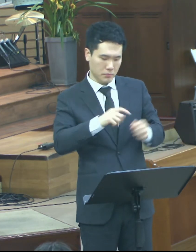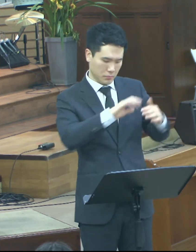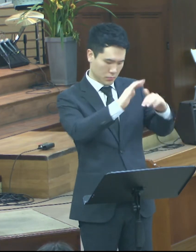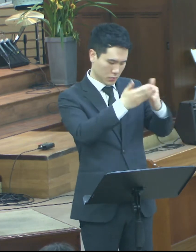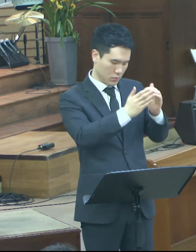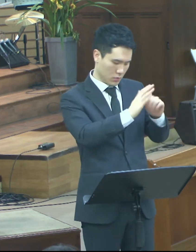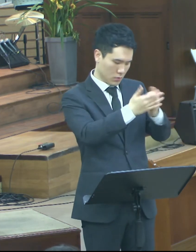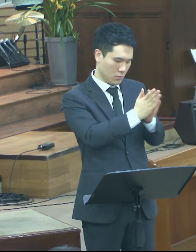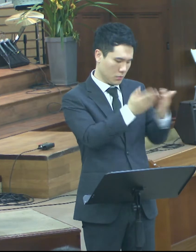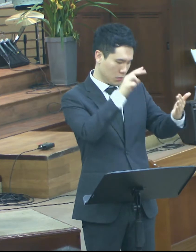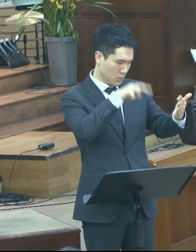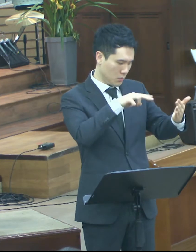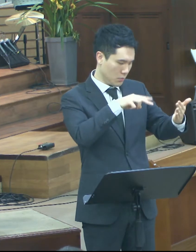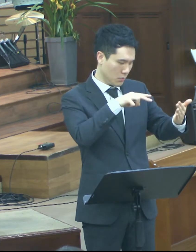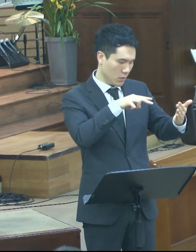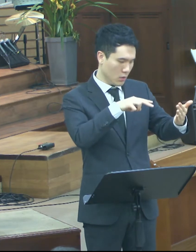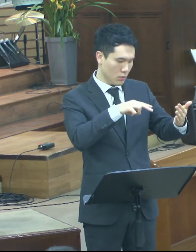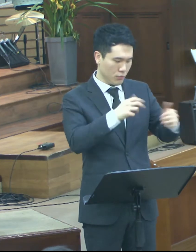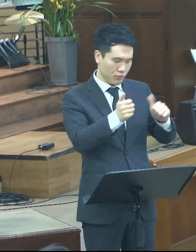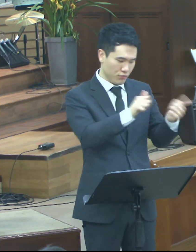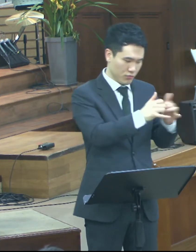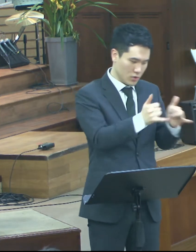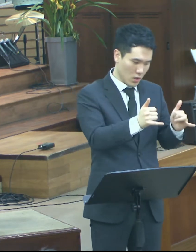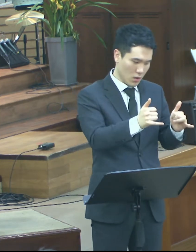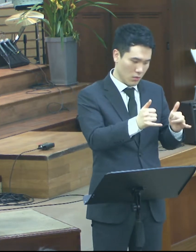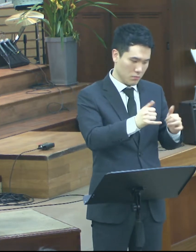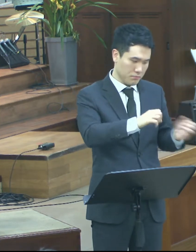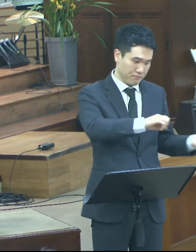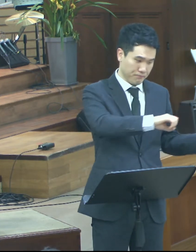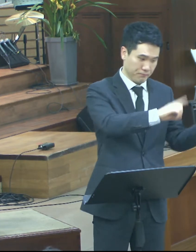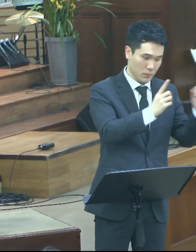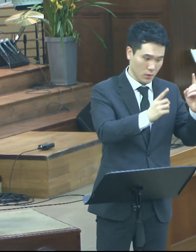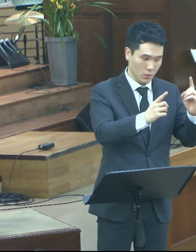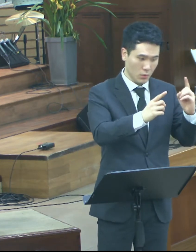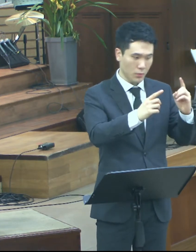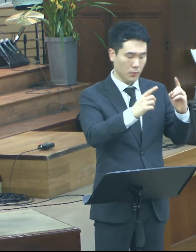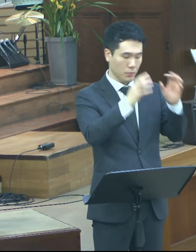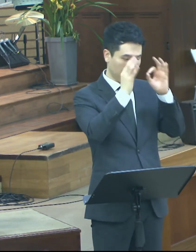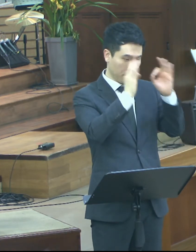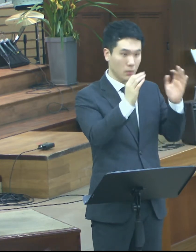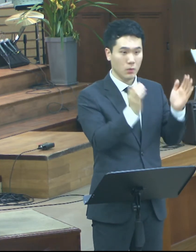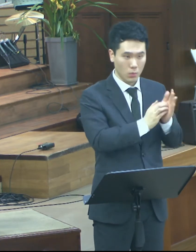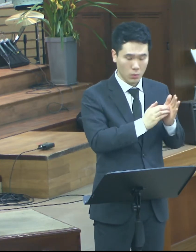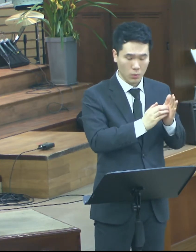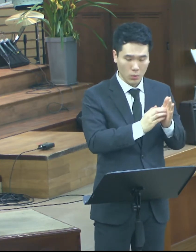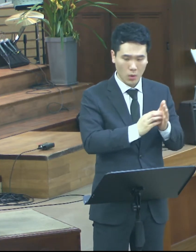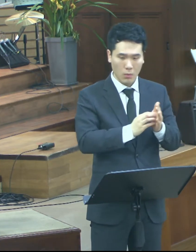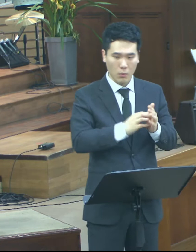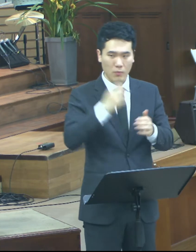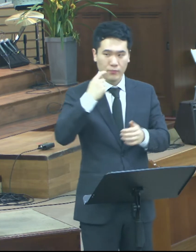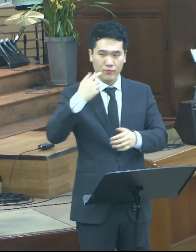봤고요. 풍랑이는 바다가 잔잔해지는 것도 봤고 병 고치는 것도 봤고 오병이어의 기적도